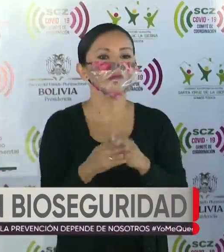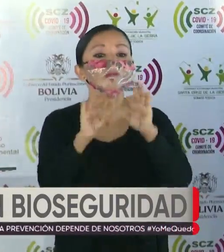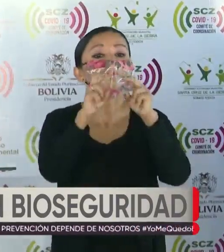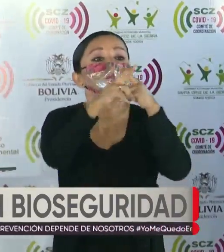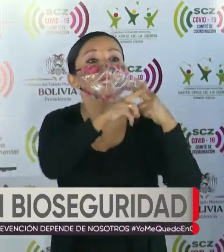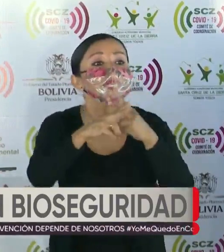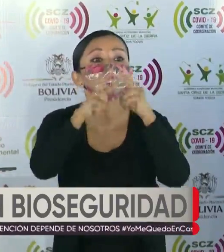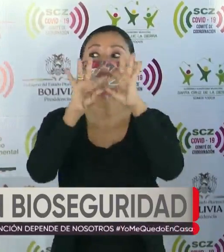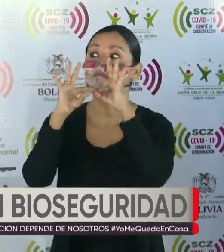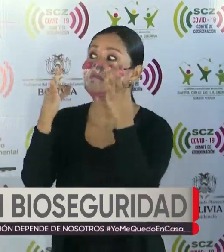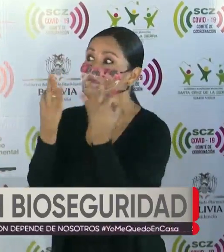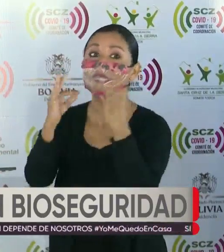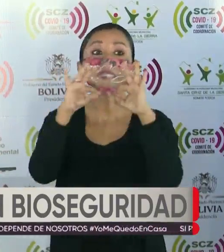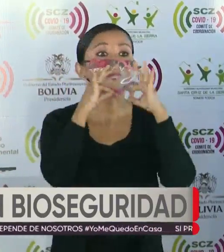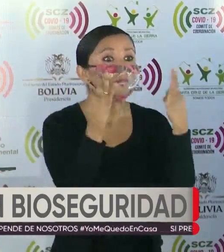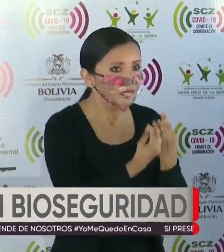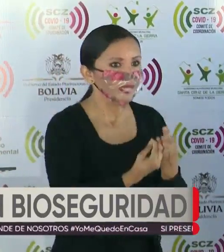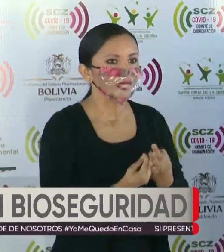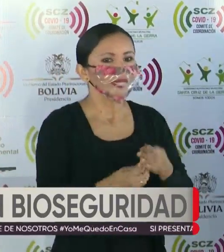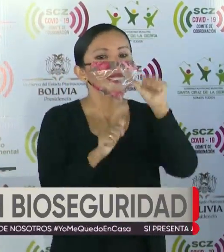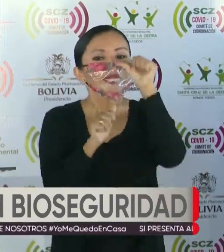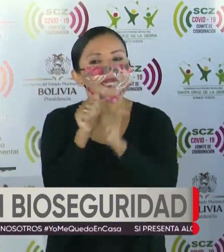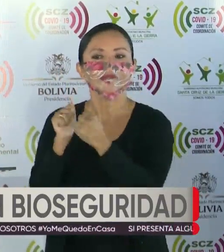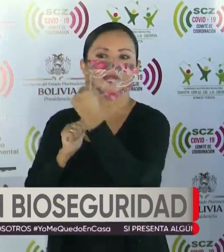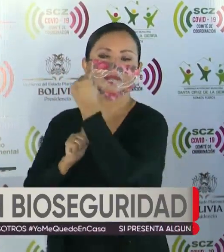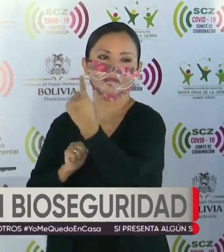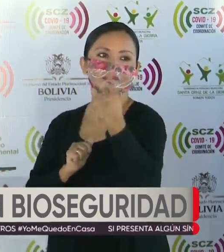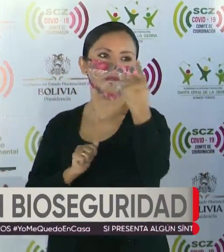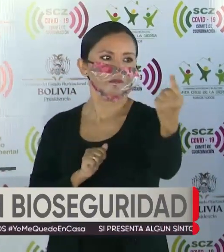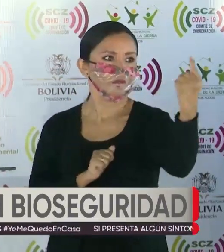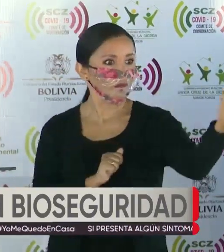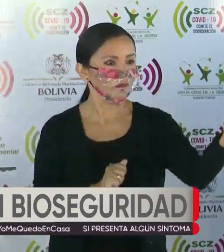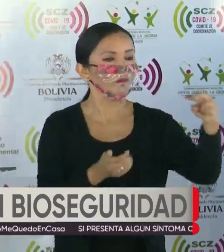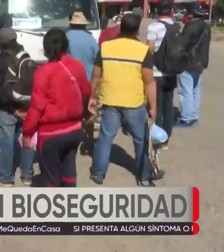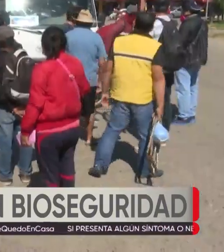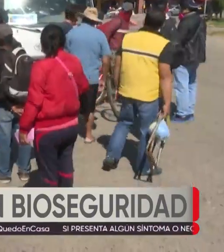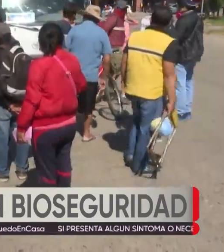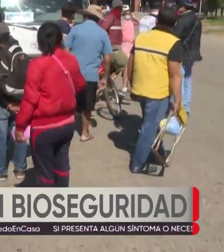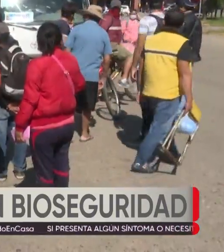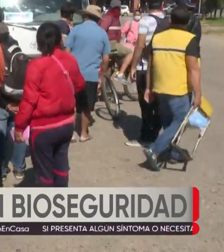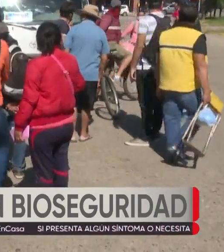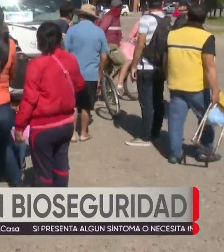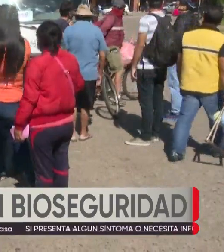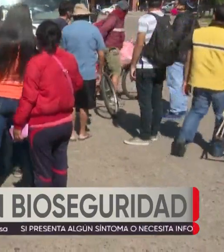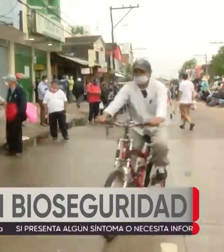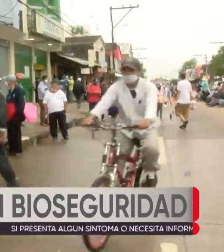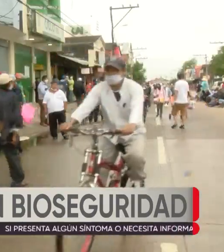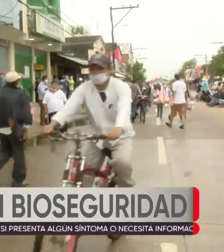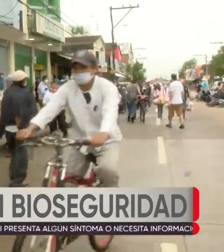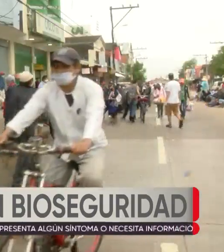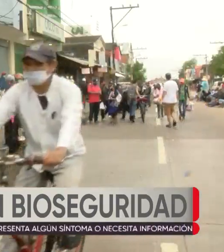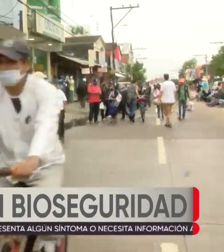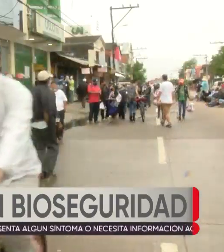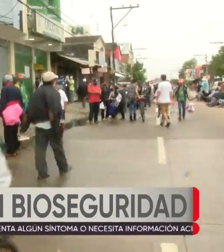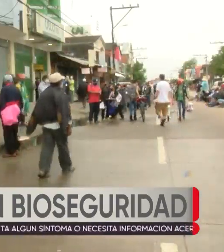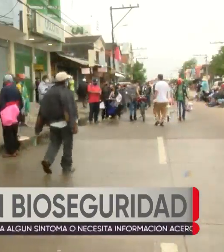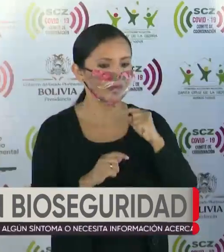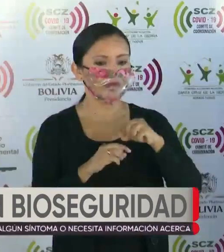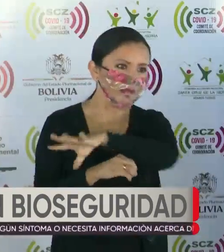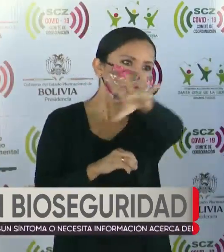familia. Es cada uno el que va a hacer la contención de la enfermedad. No hay otra